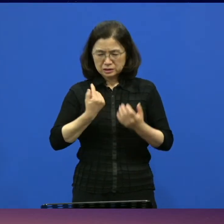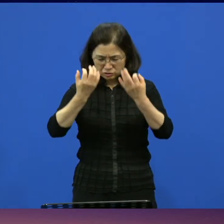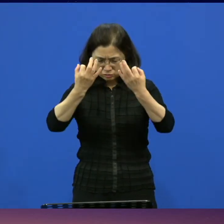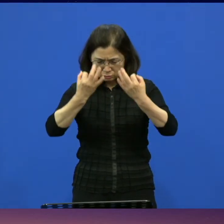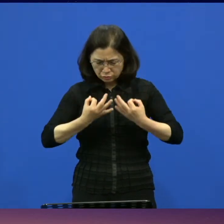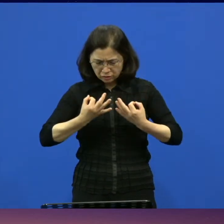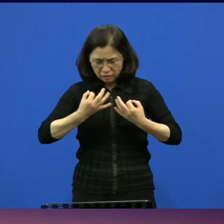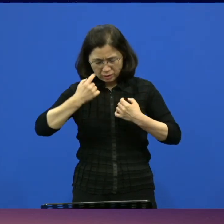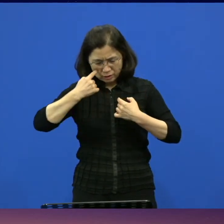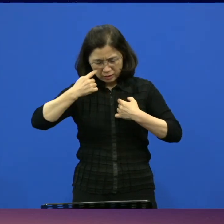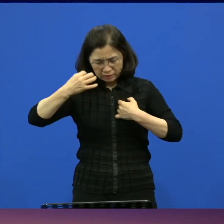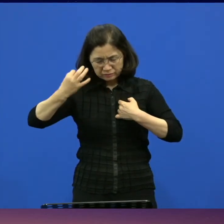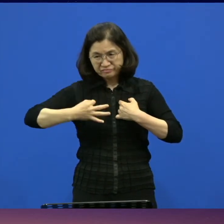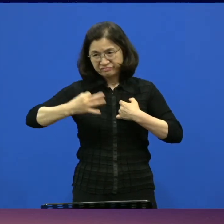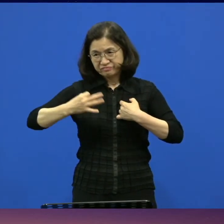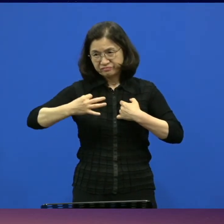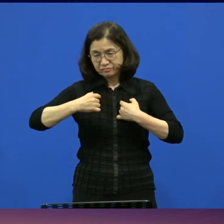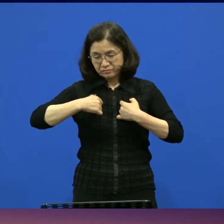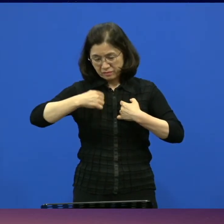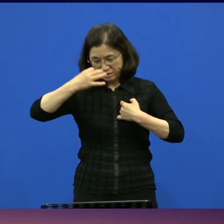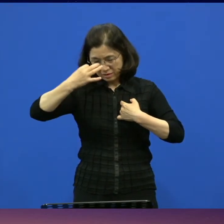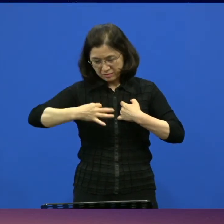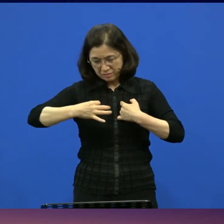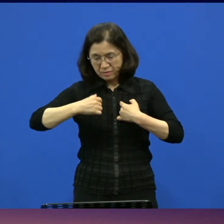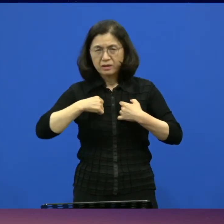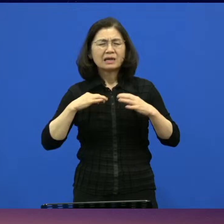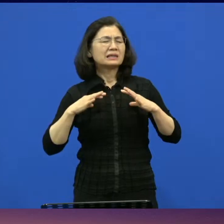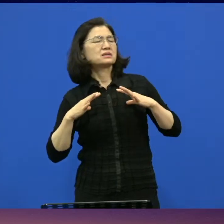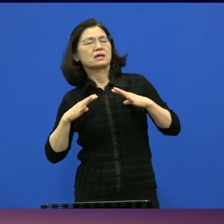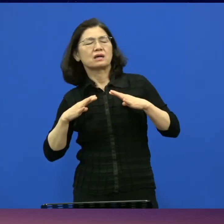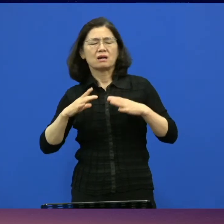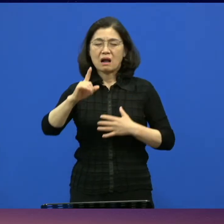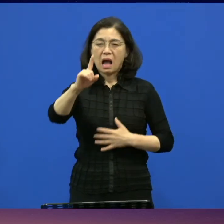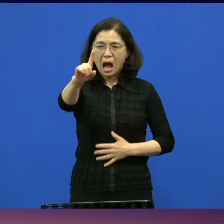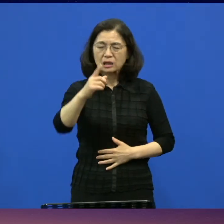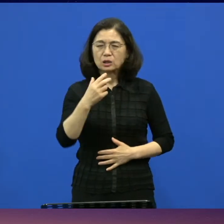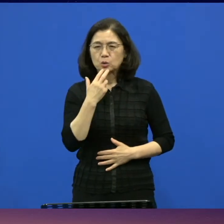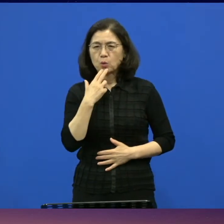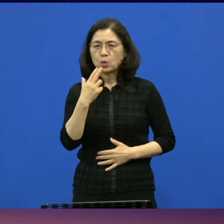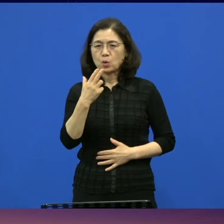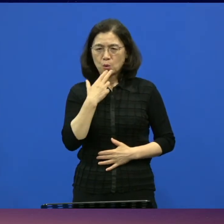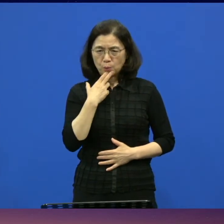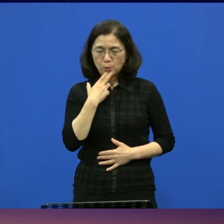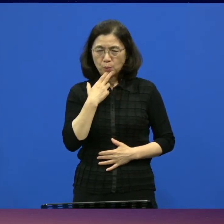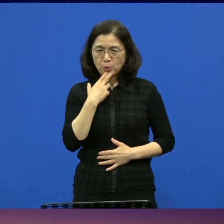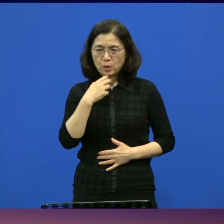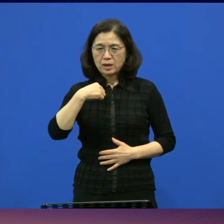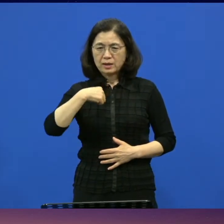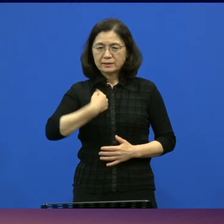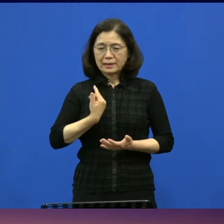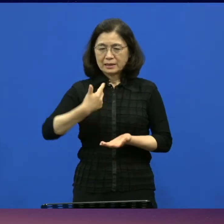거예요. 너무 보잘것없는 거예요. 내세울 게 하나도 없다는 거예요. 도대체 난 뭐냐는 거예요. 그리고 자기의 존재를 부정하는 거예요.